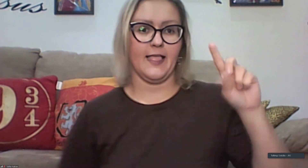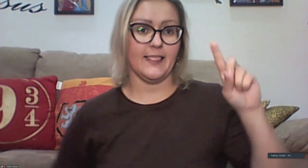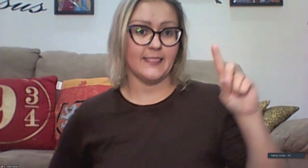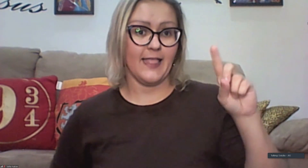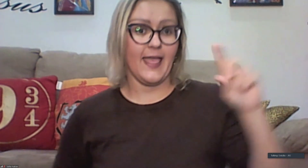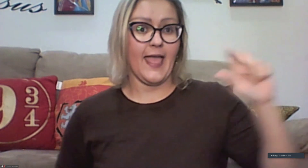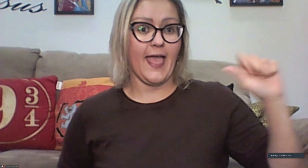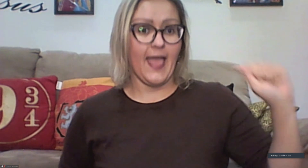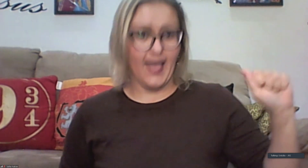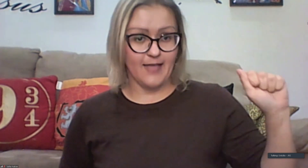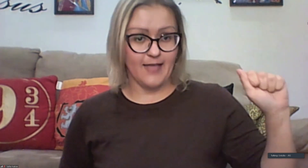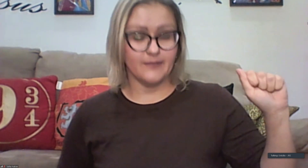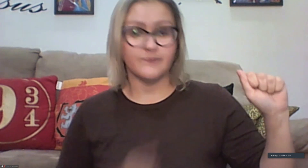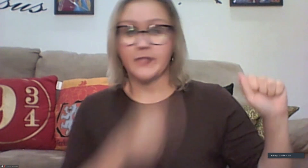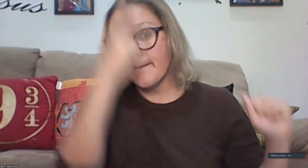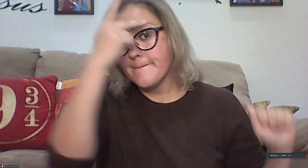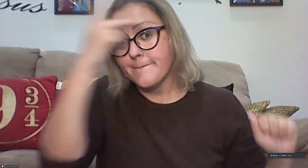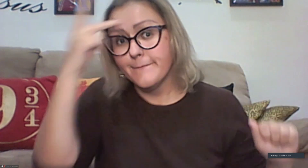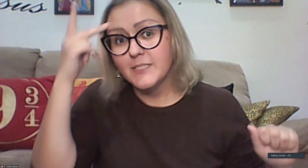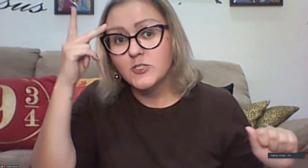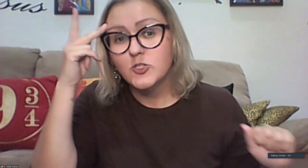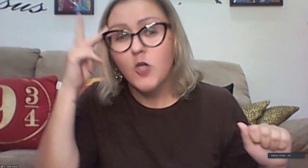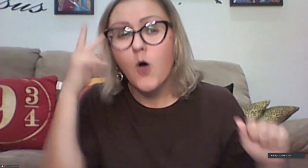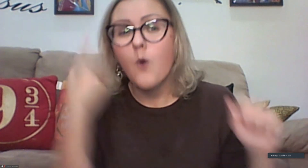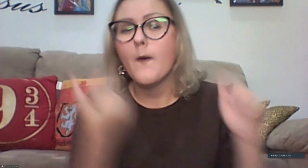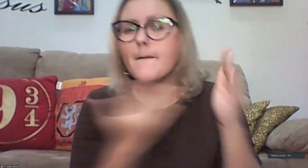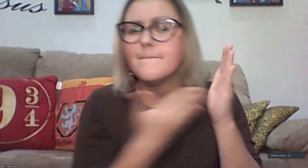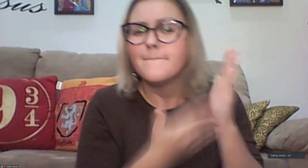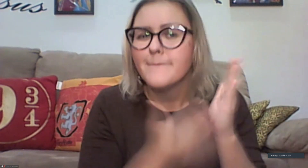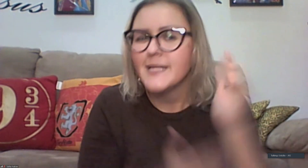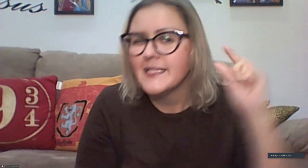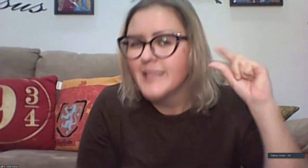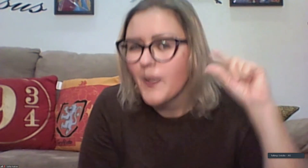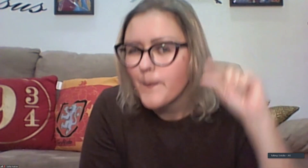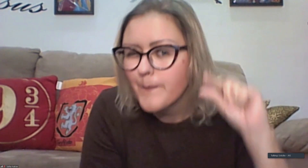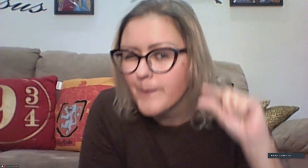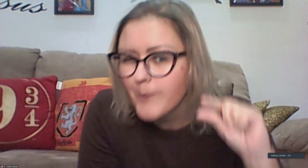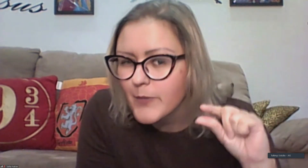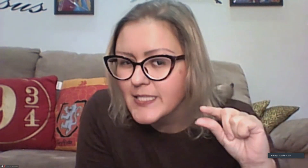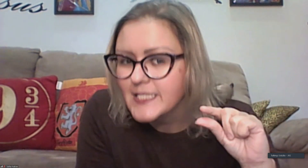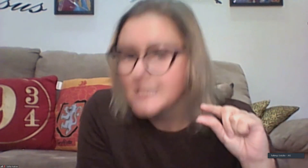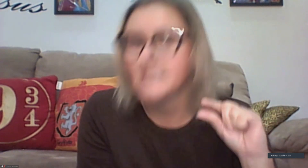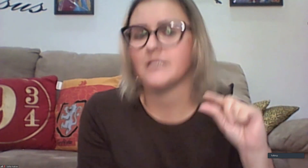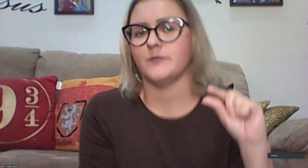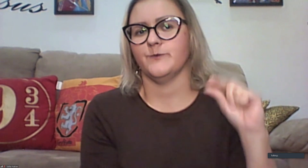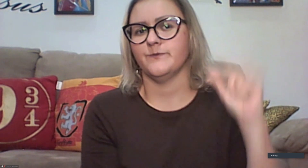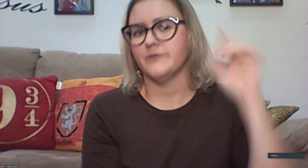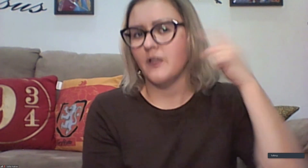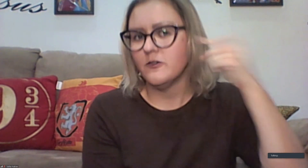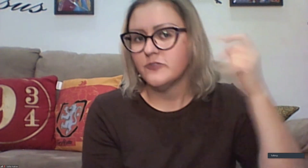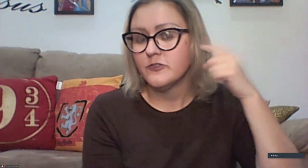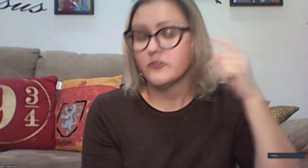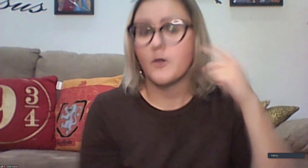depende também, até inclusive para ele ser um DA. A pessoa que tem perda de audição, ouve um pouco,